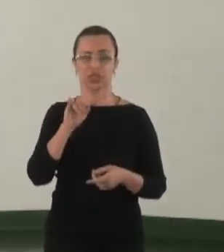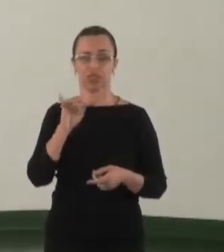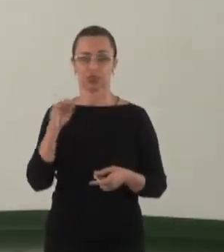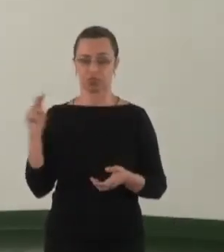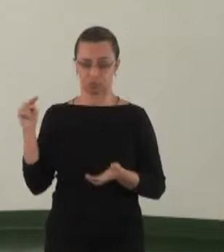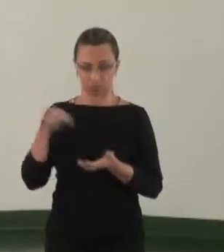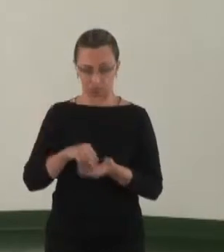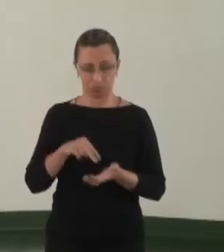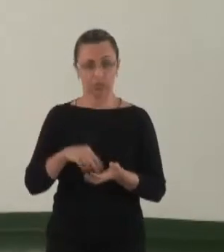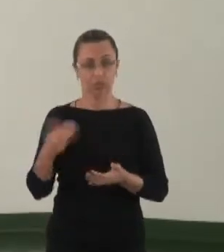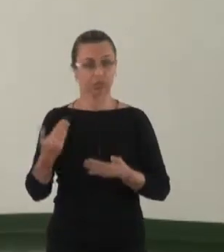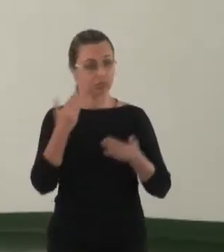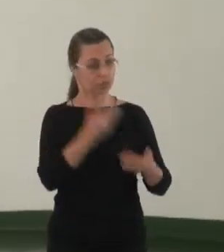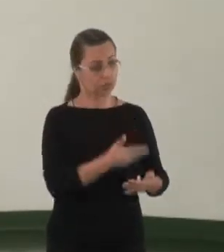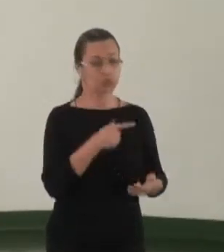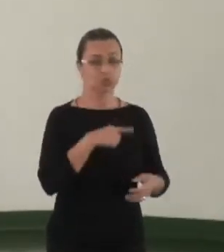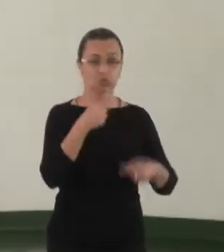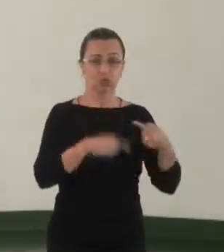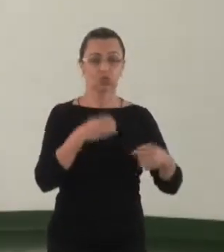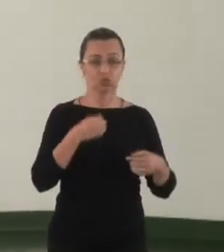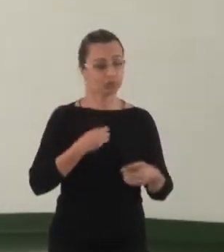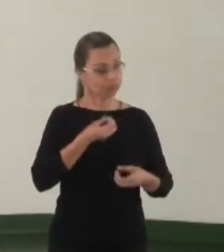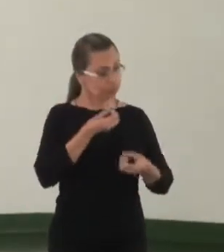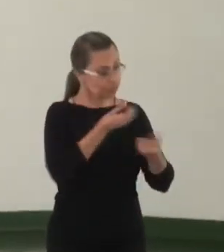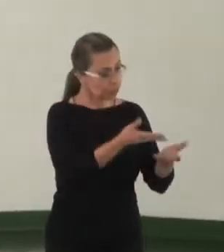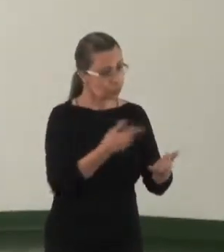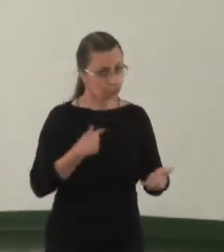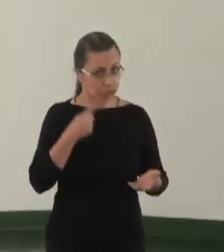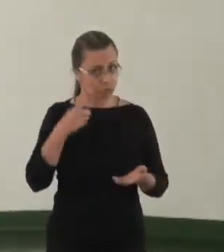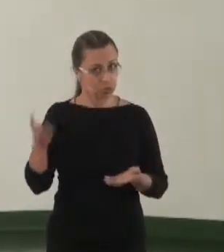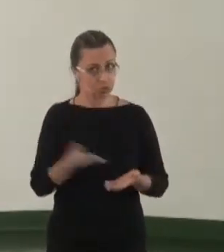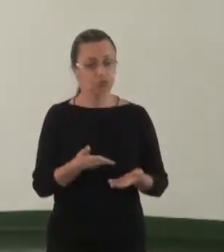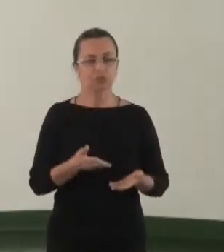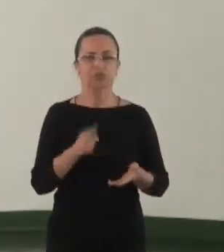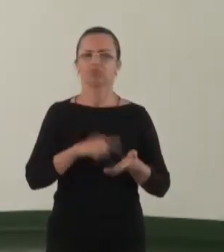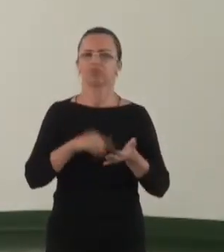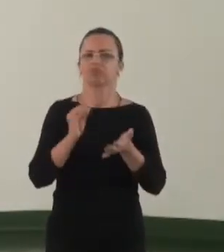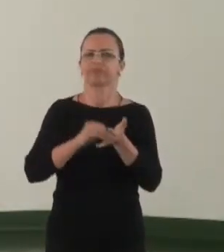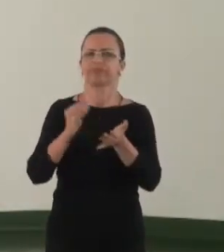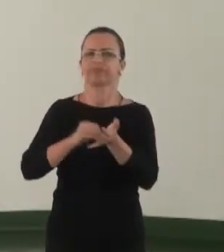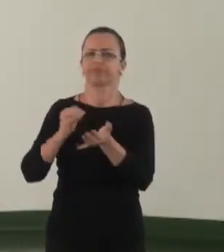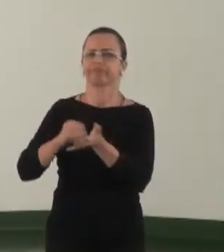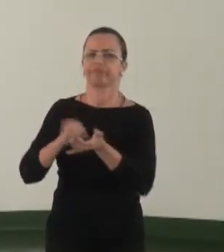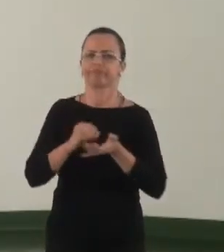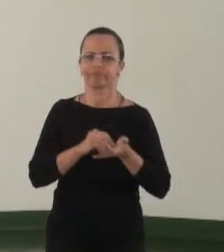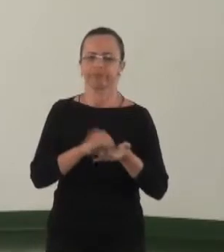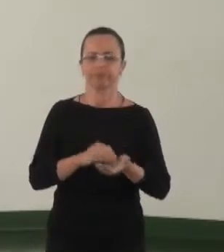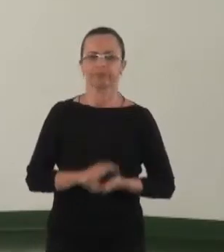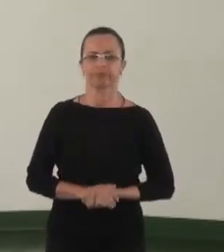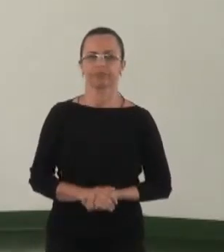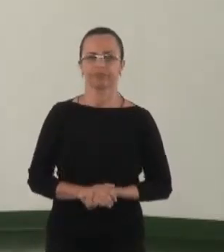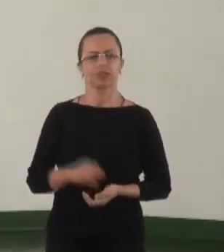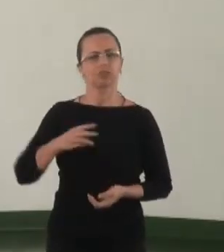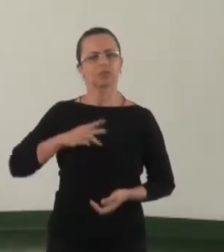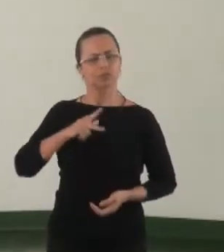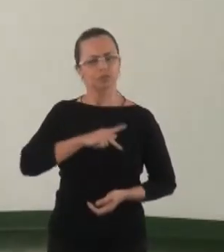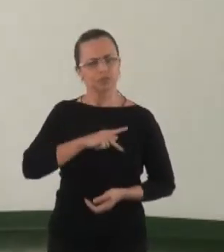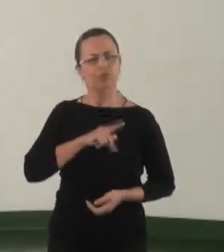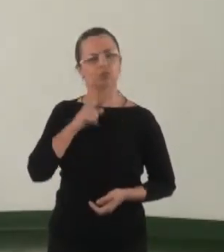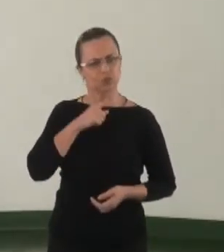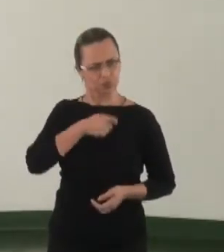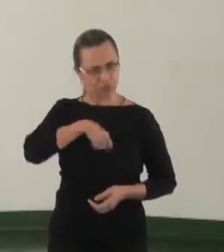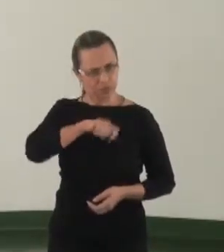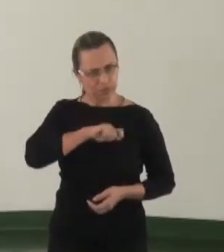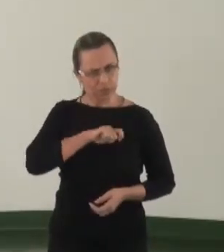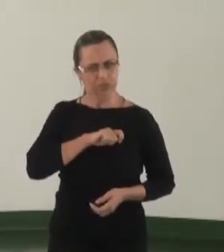para os promotores de justiça para de fato oferecer as denúncias, chega muito carente. Então, assim, já que o MP fiscaliza as polícias,